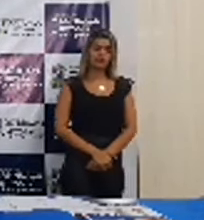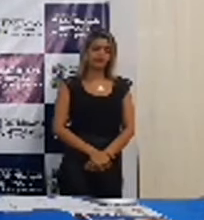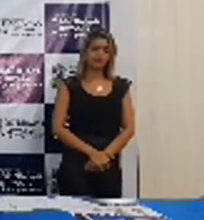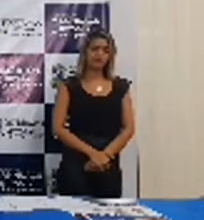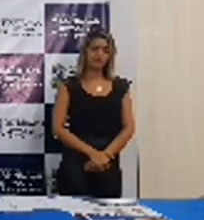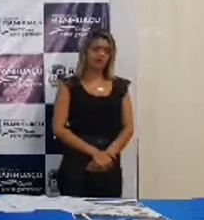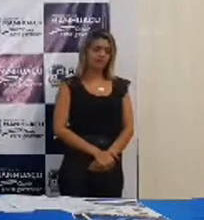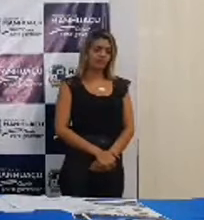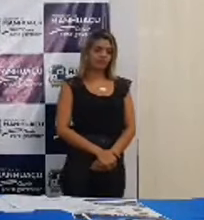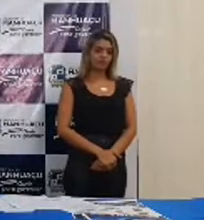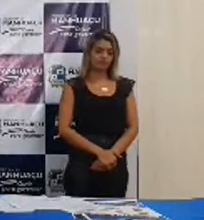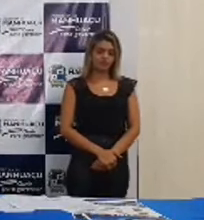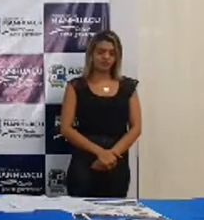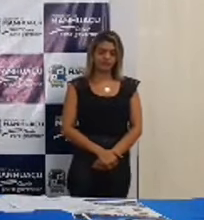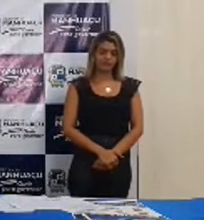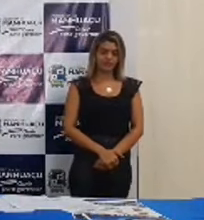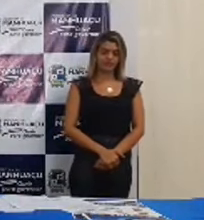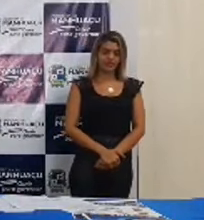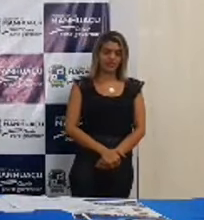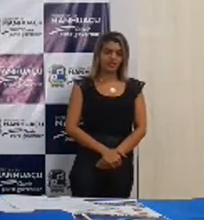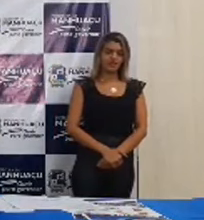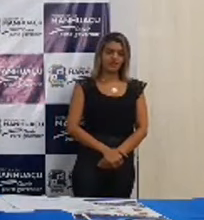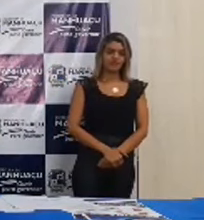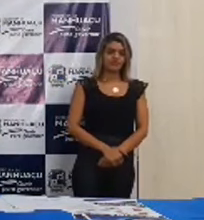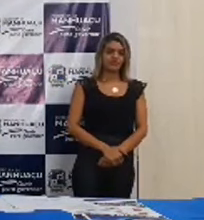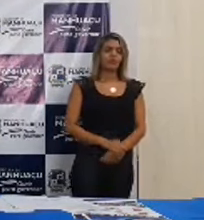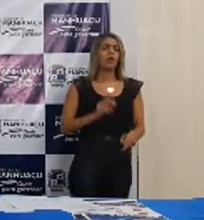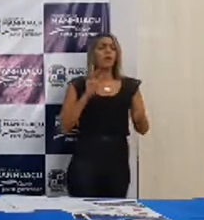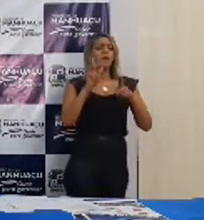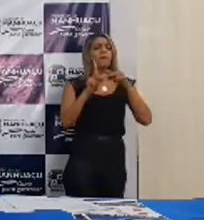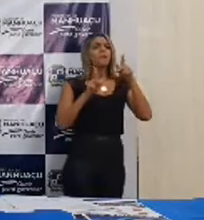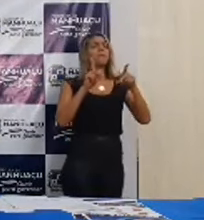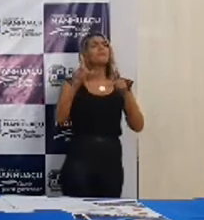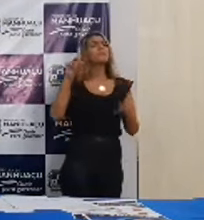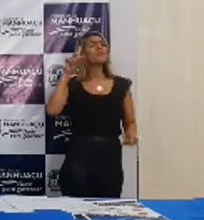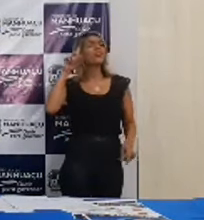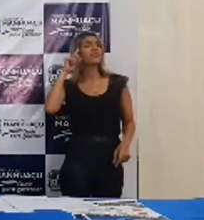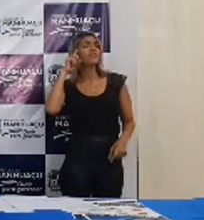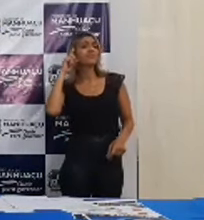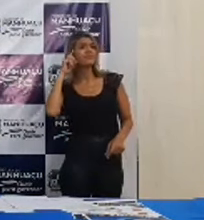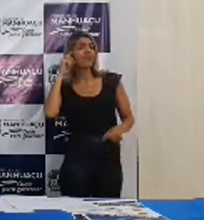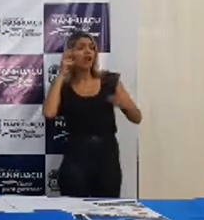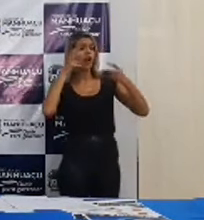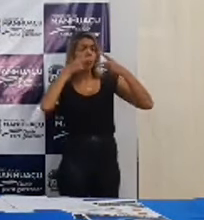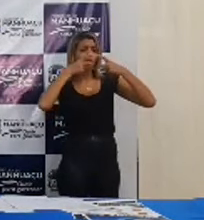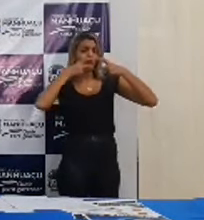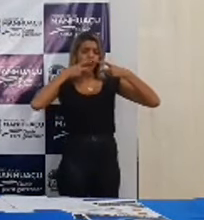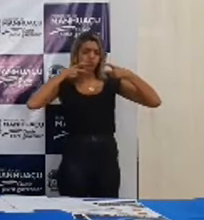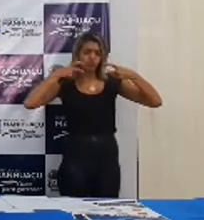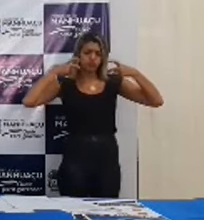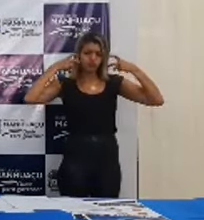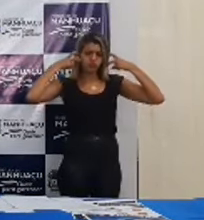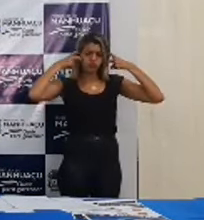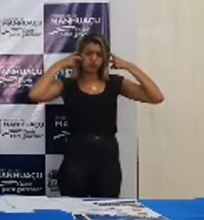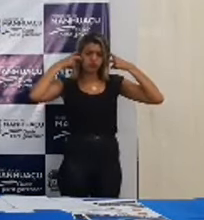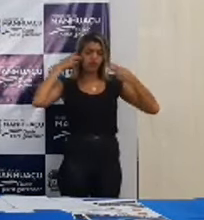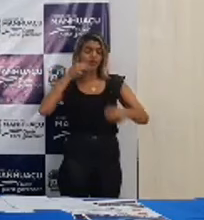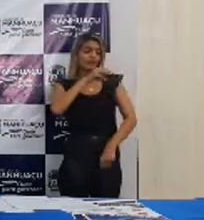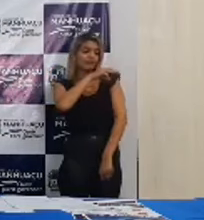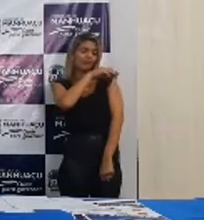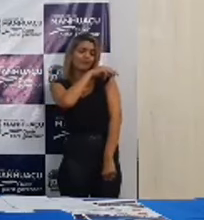precisa também de uma conscientização. O que seria essa conscientização? Nós estamos vendo que o comércio está praticamente quase que